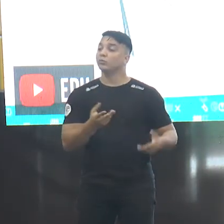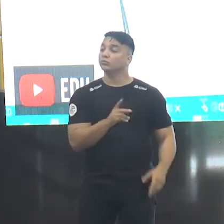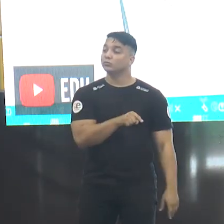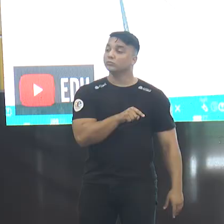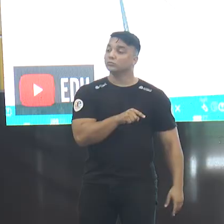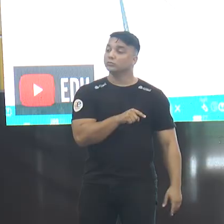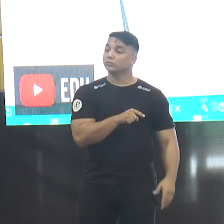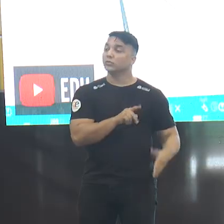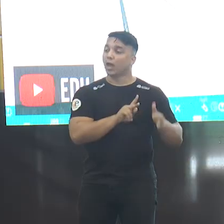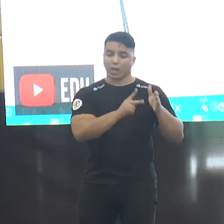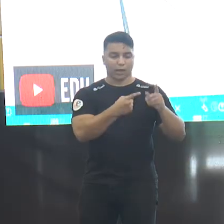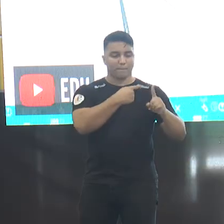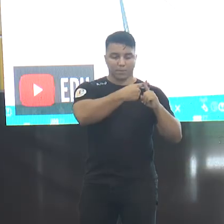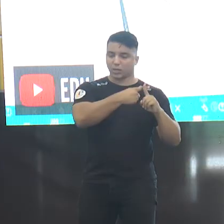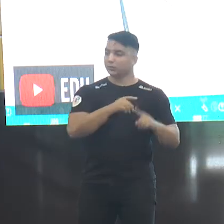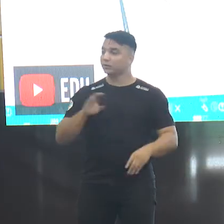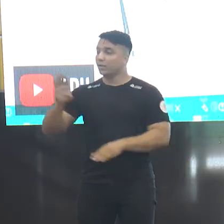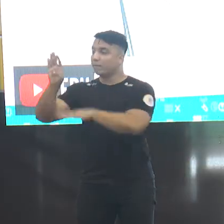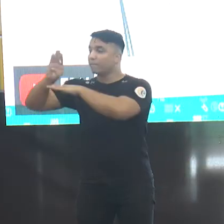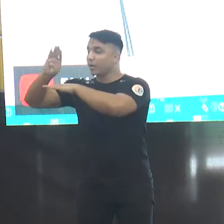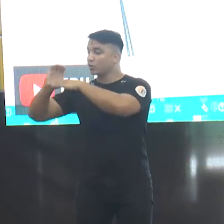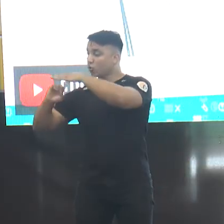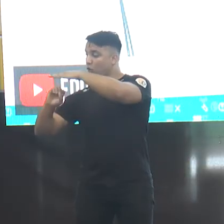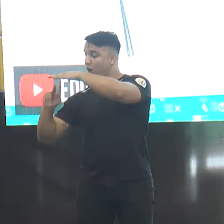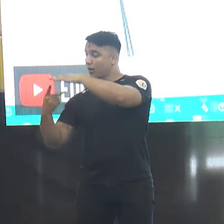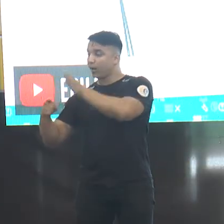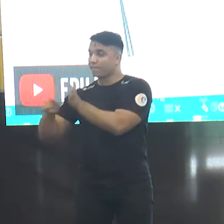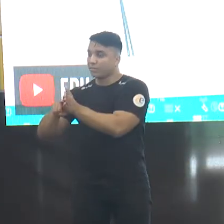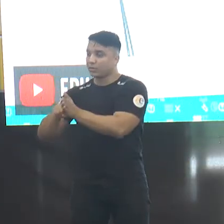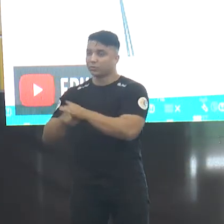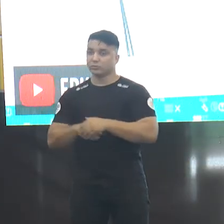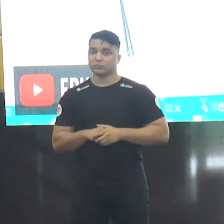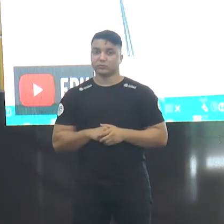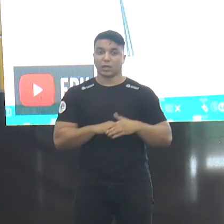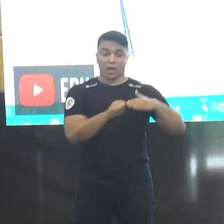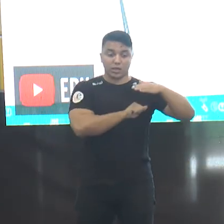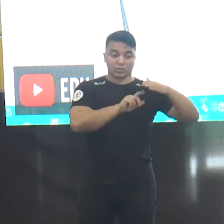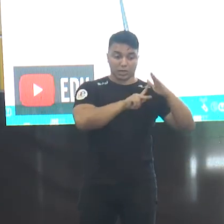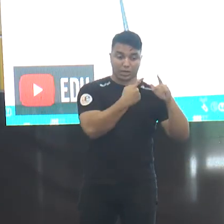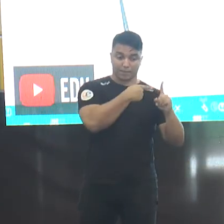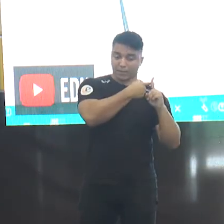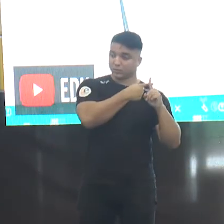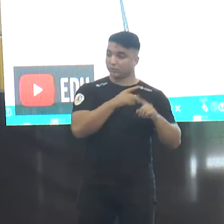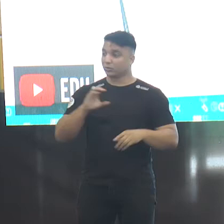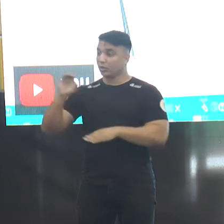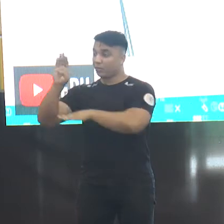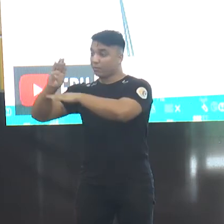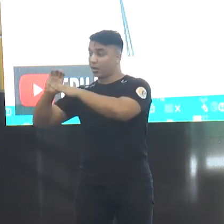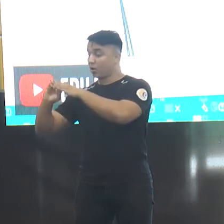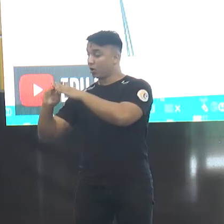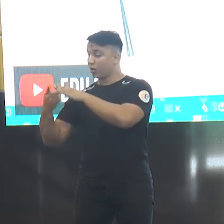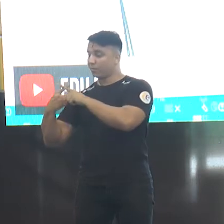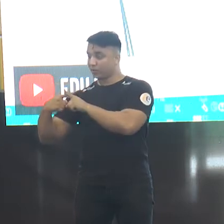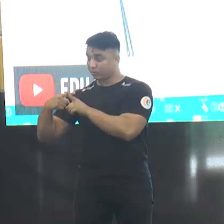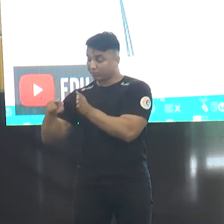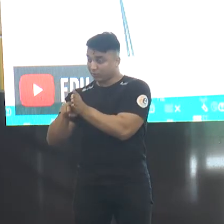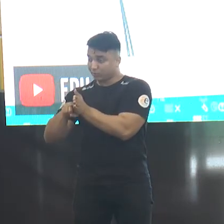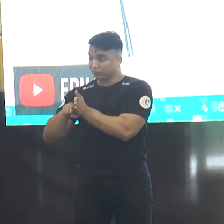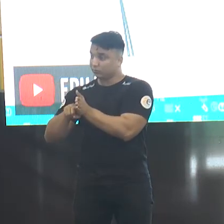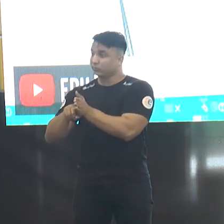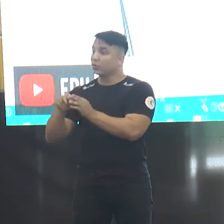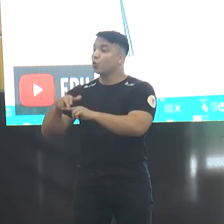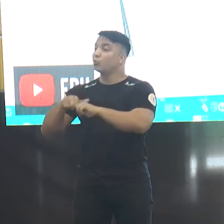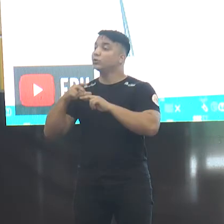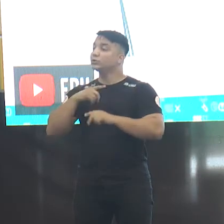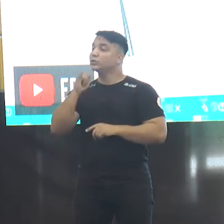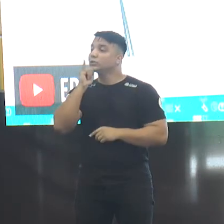A base libera o quê? Vamos ganhar velocidade. Ácido libera, a base libera. Então,